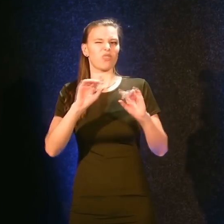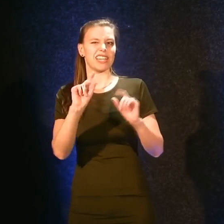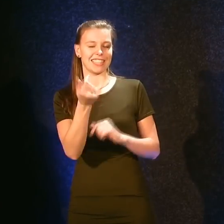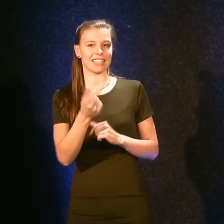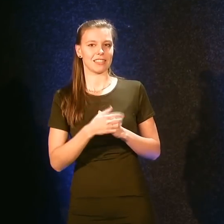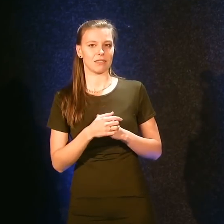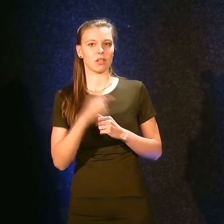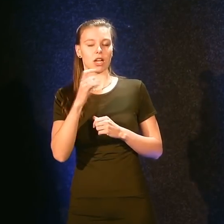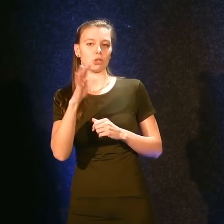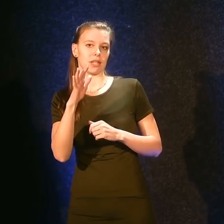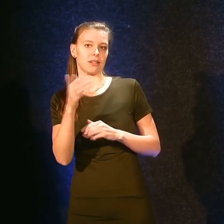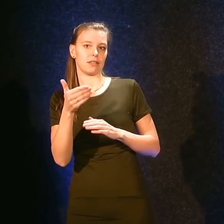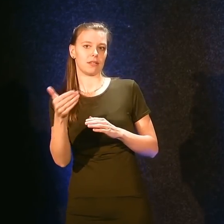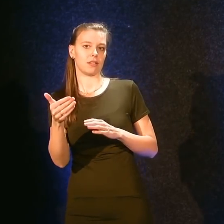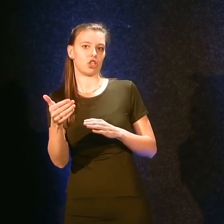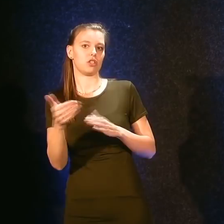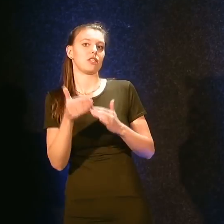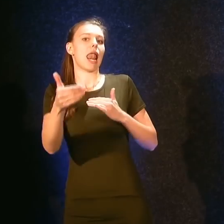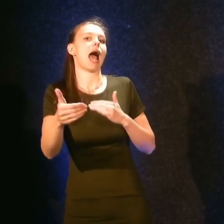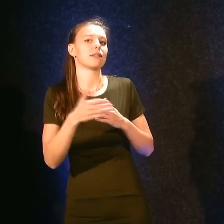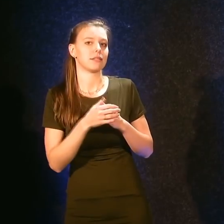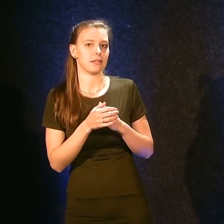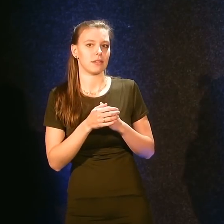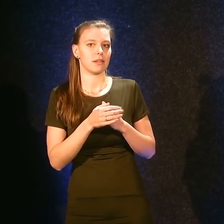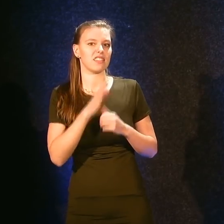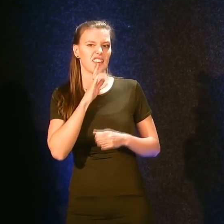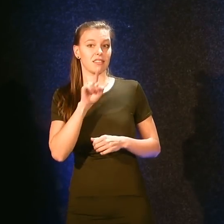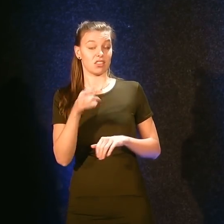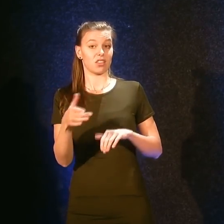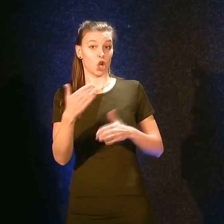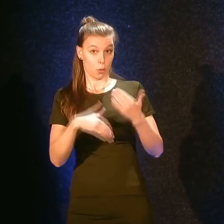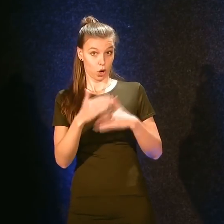dat mogelijk te laat. En als dat dan gebeurt,